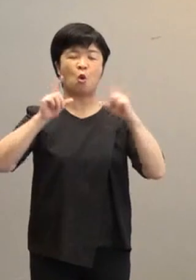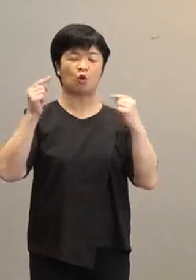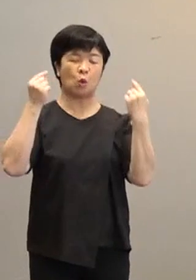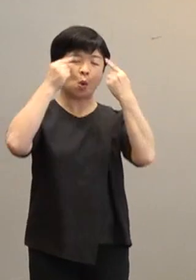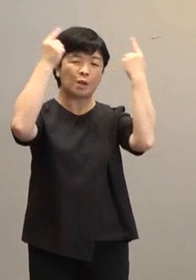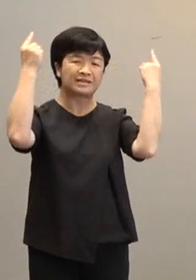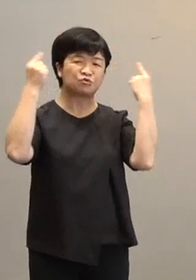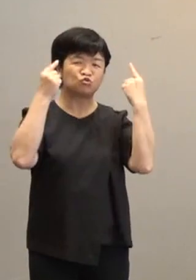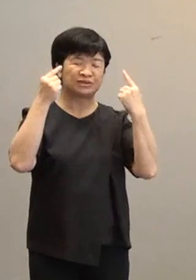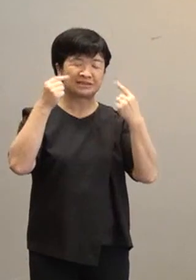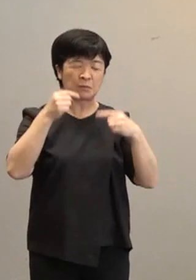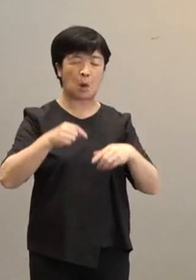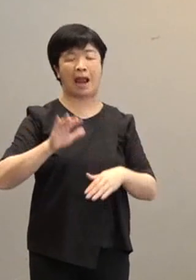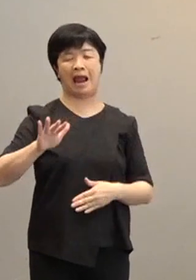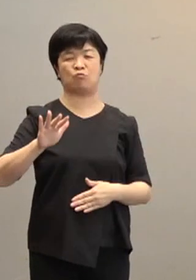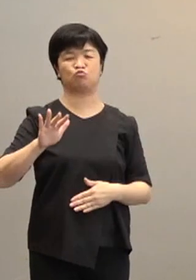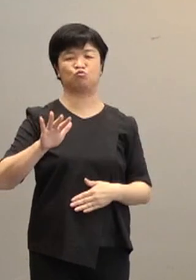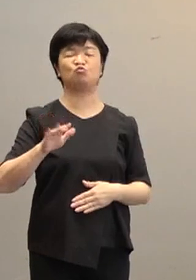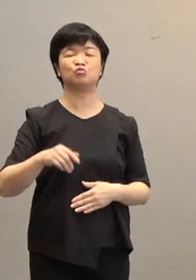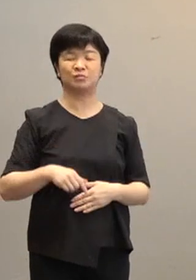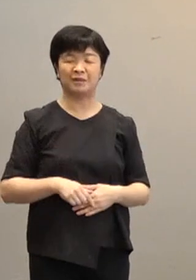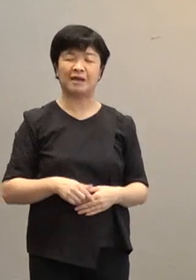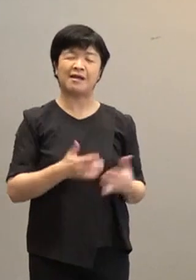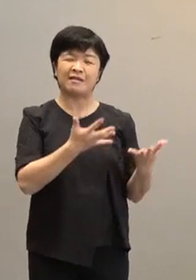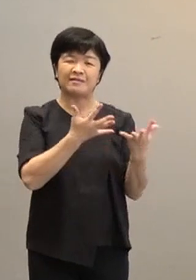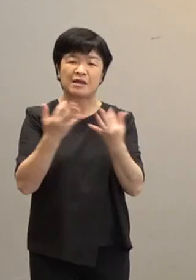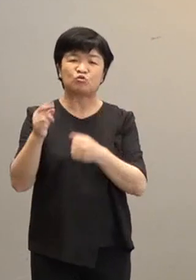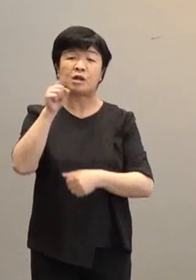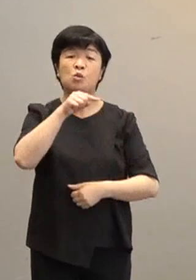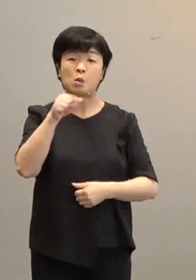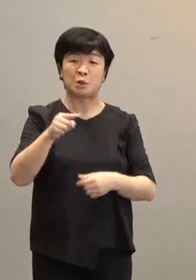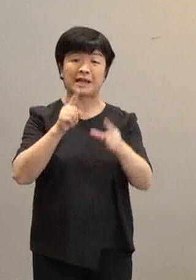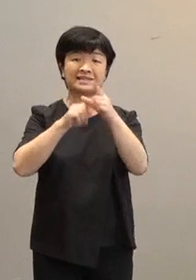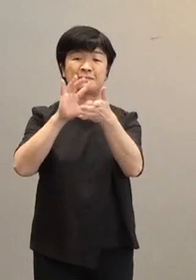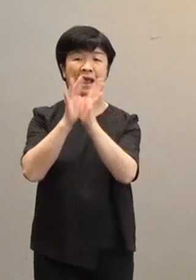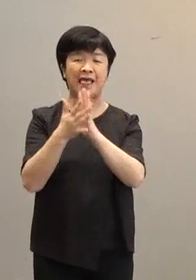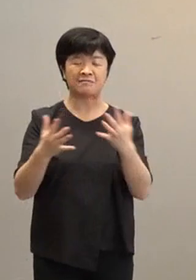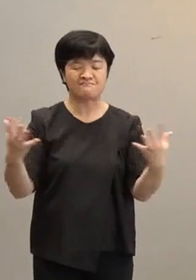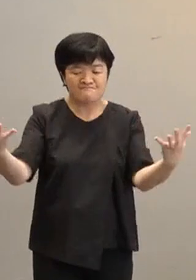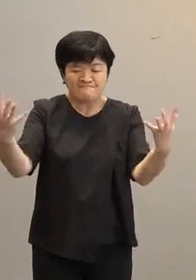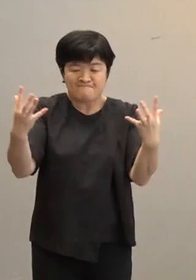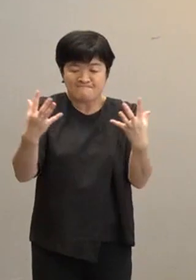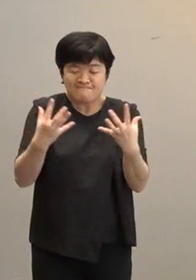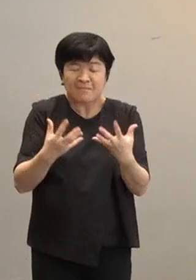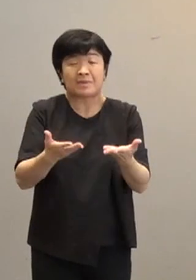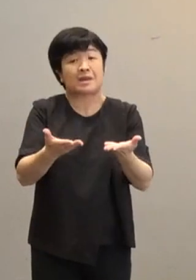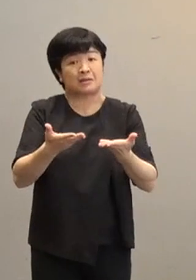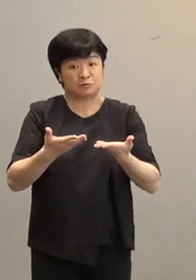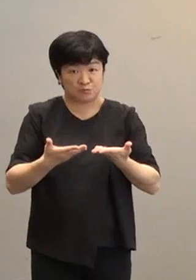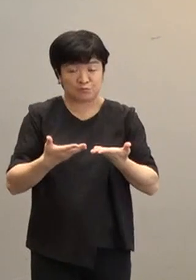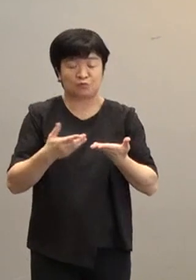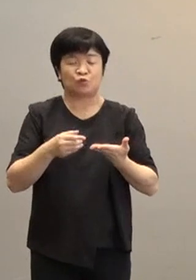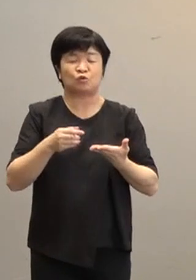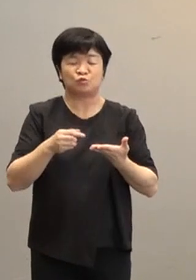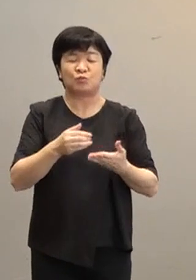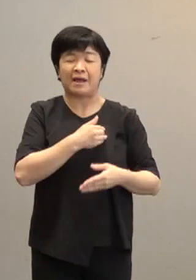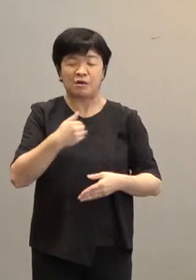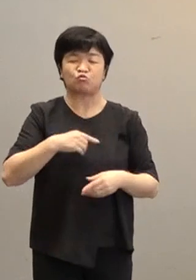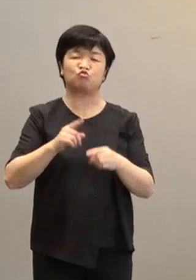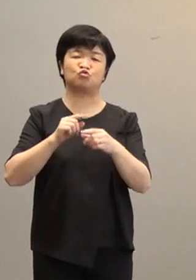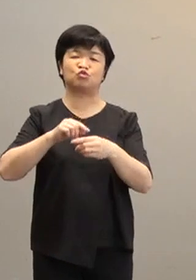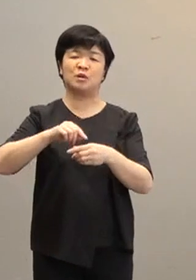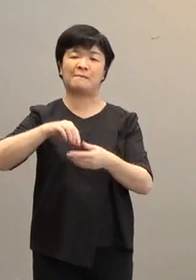持っておりますので、そういった意味では非常に多くの方々が千葉県にお越しになる、そうした地域だというふうに思っ